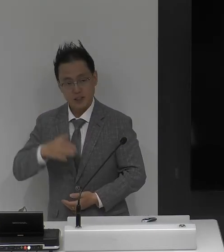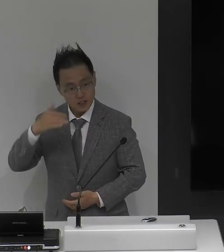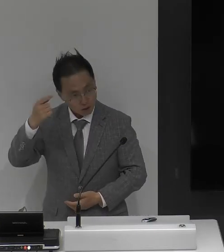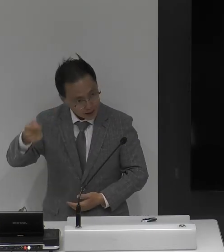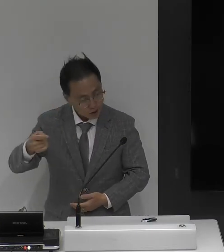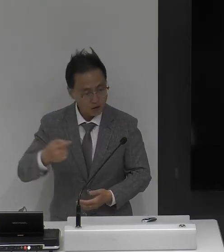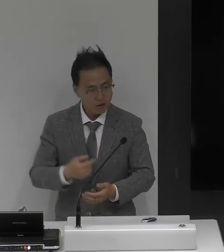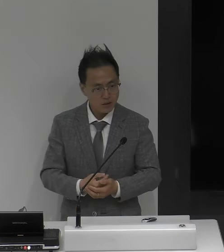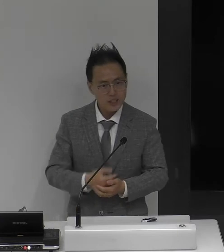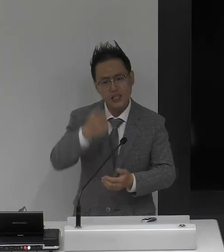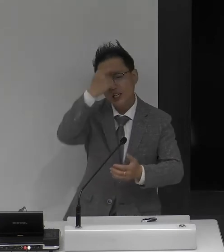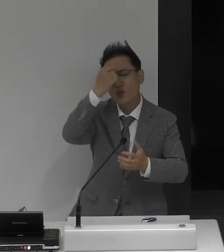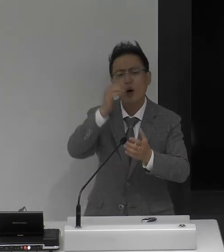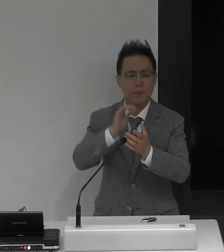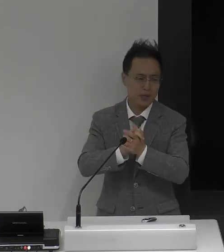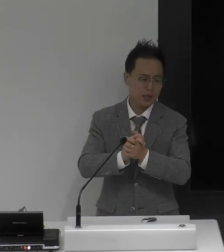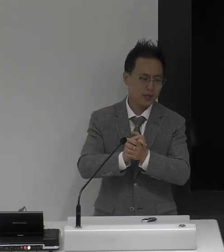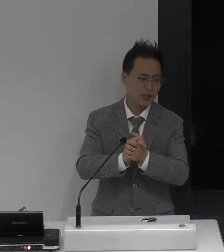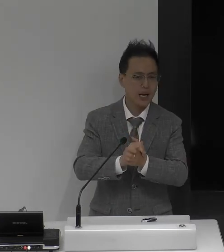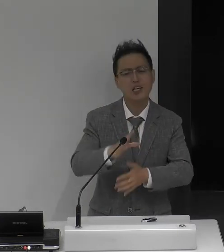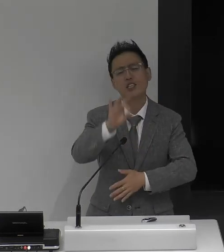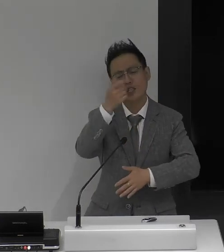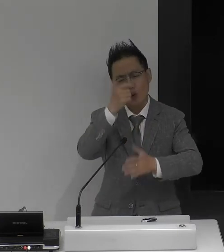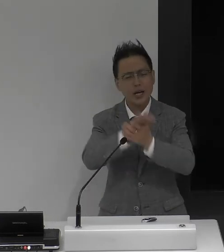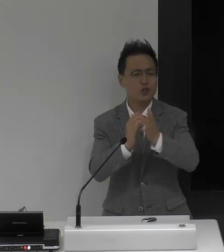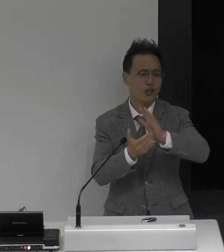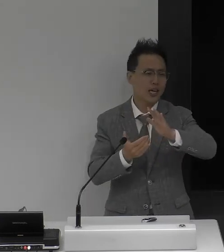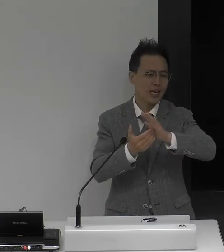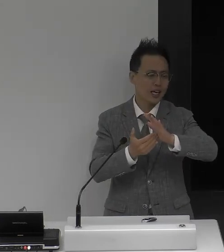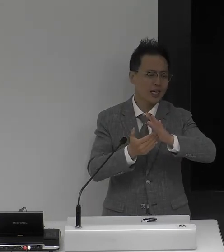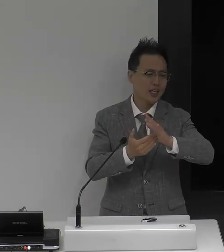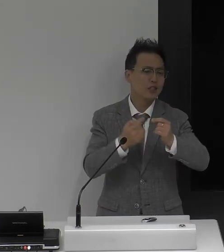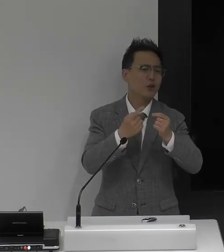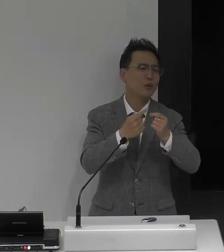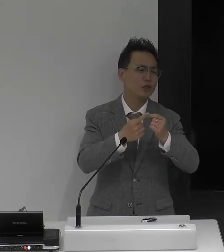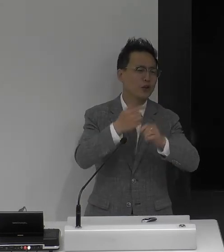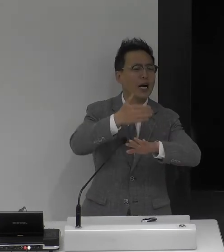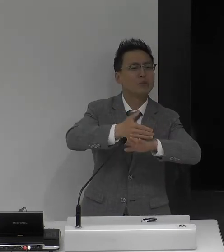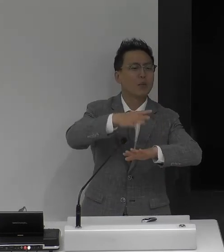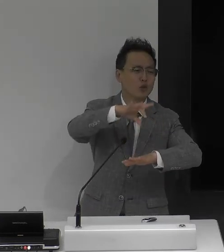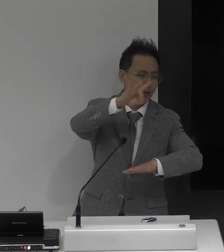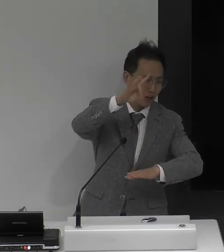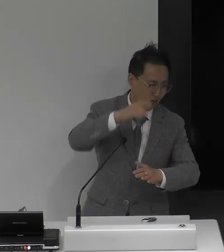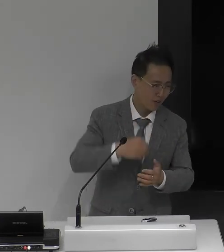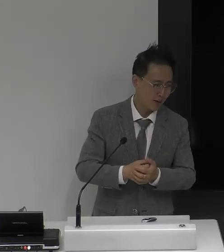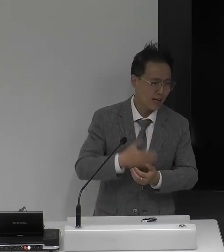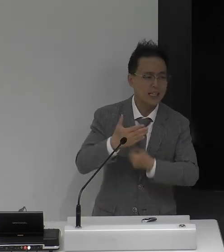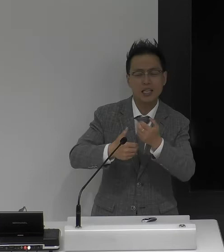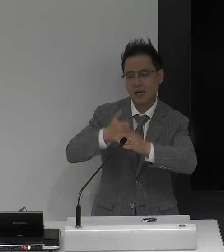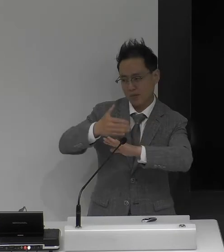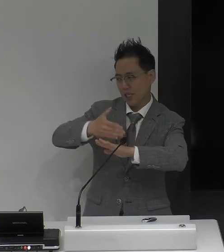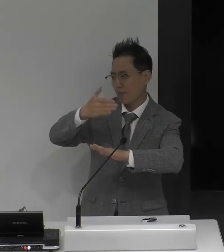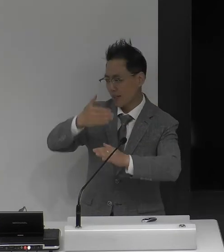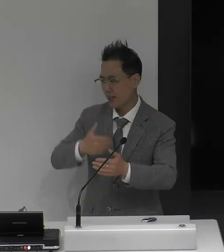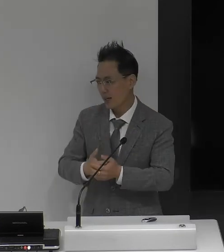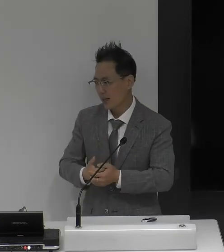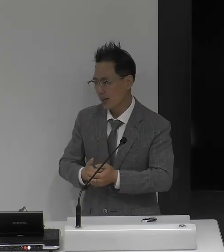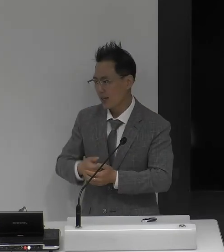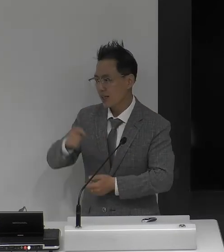그러고 나서 기도합니다. 그 기도하기 전에 첫 번째로 감사 먼저 해요. 하나님 감사합니다.